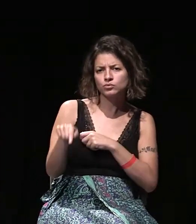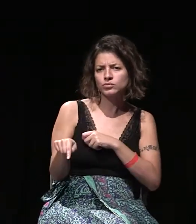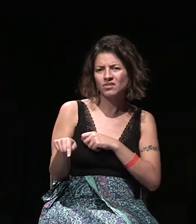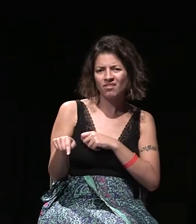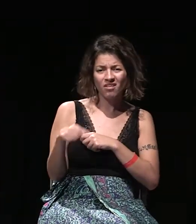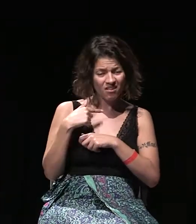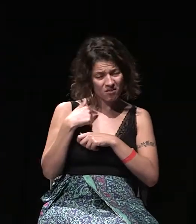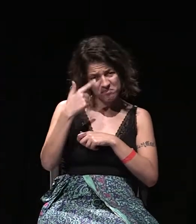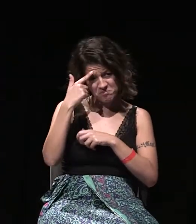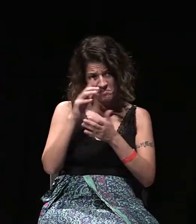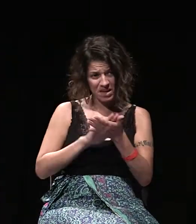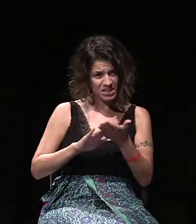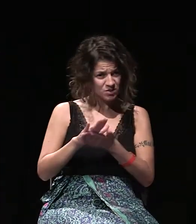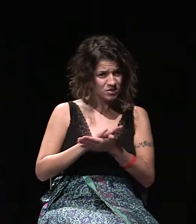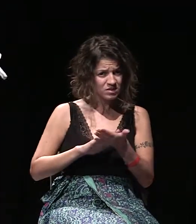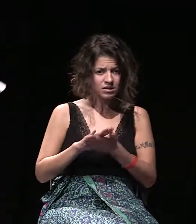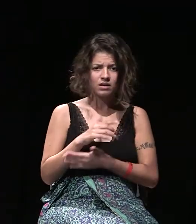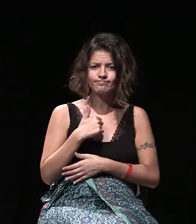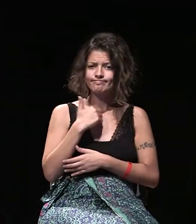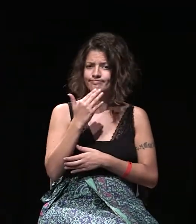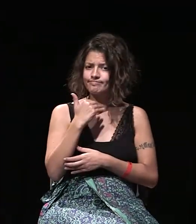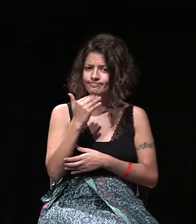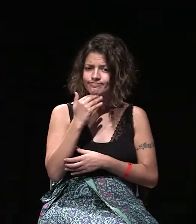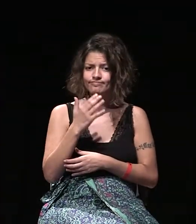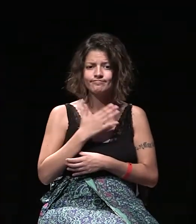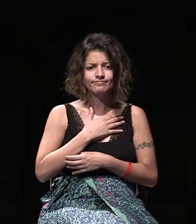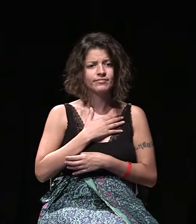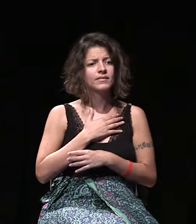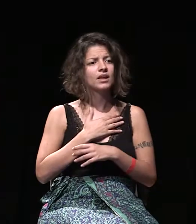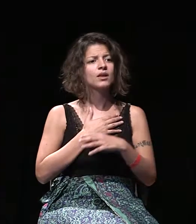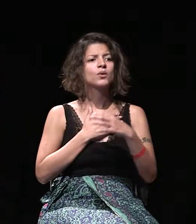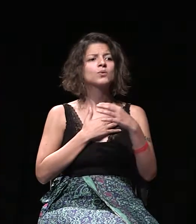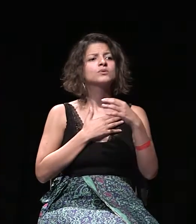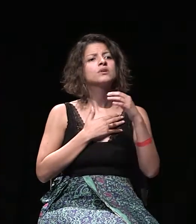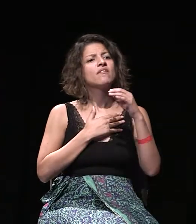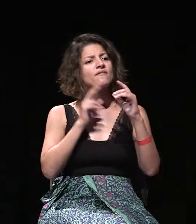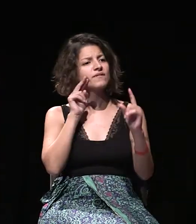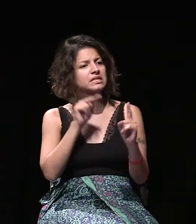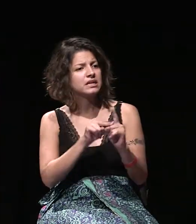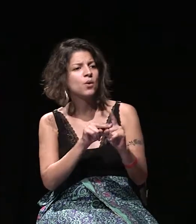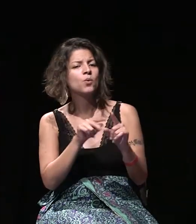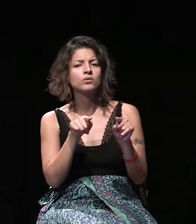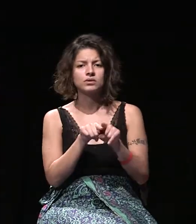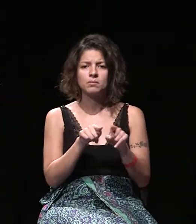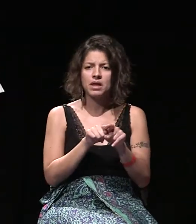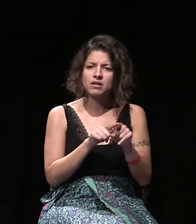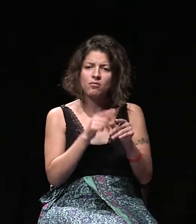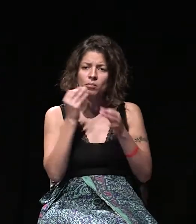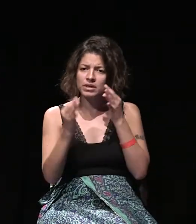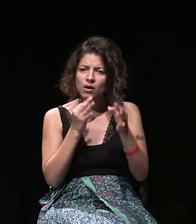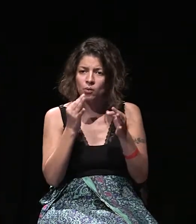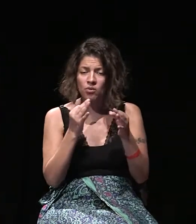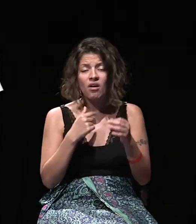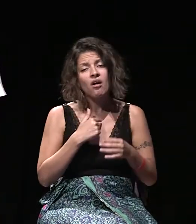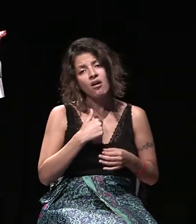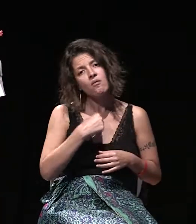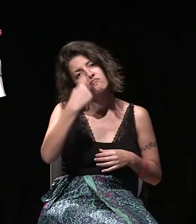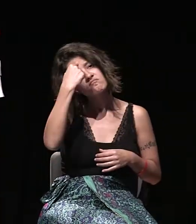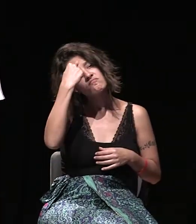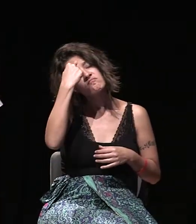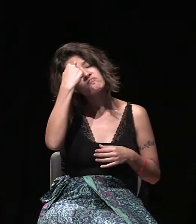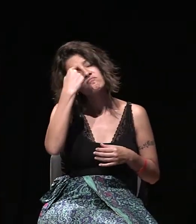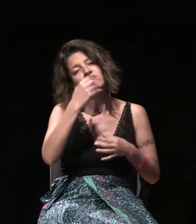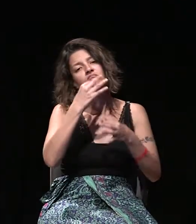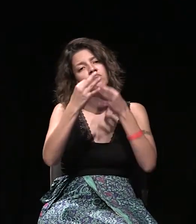poder reconstruir meus conceitos e as minhas visões. E se eu continuo com esses conceitos e